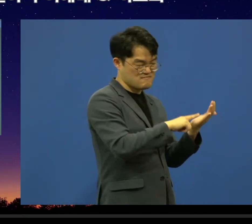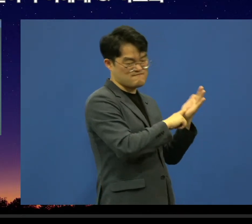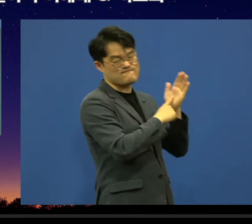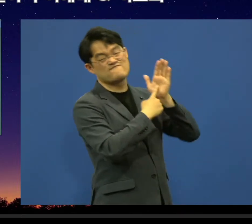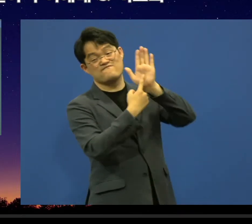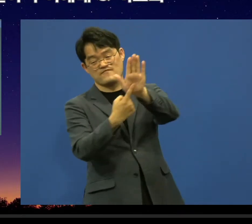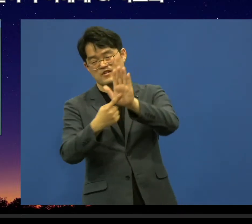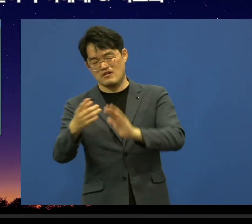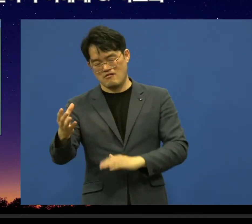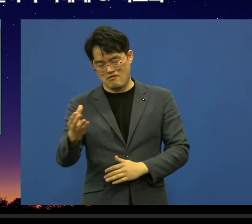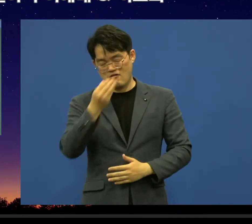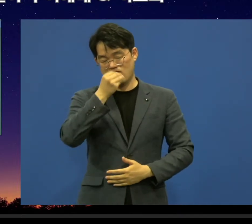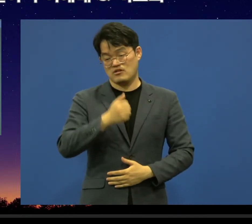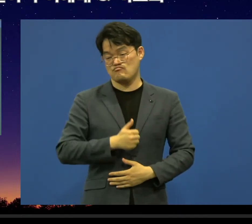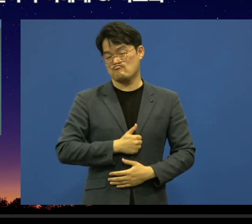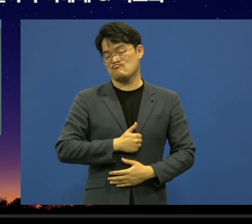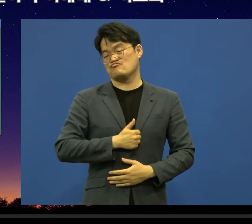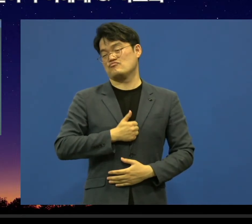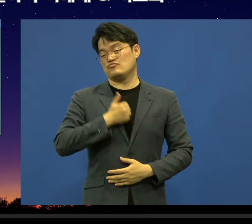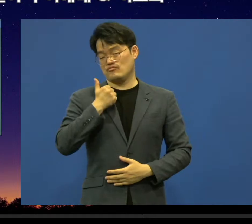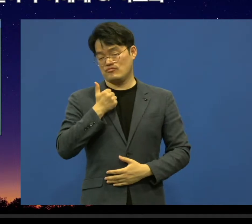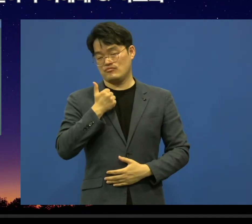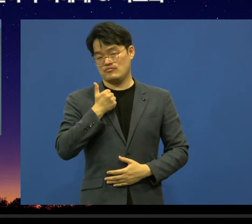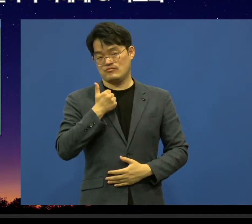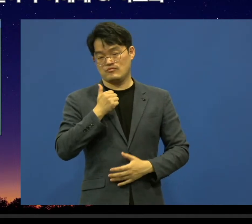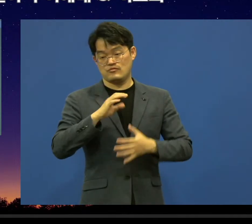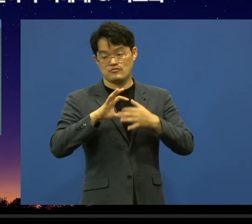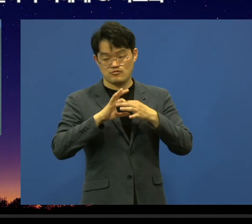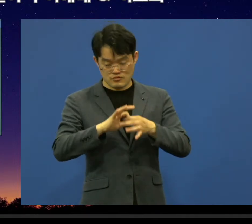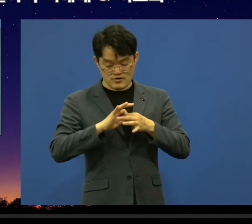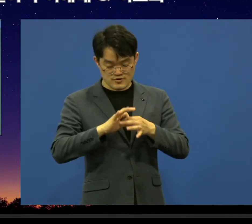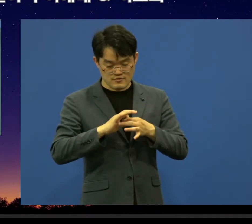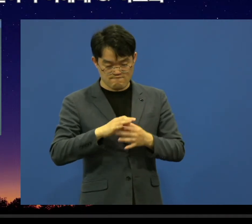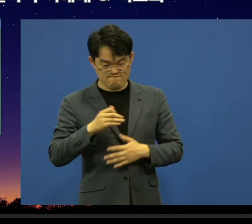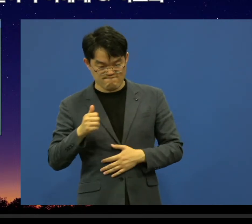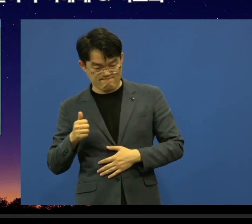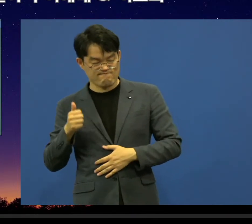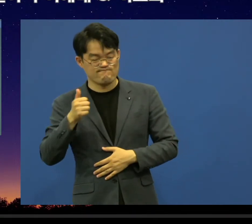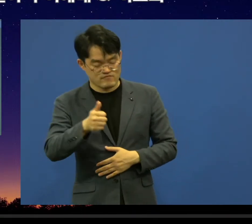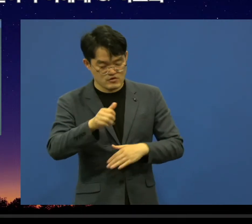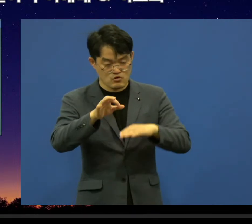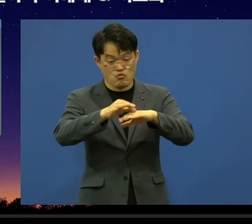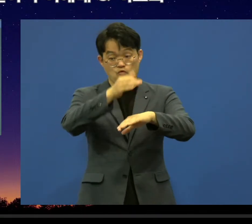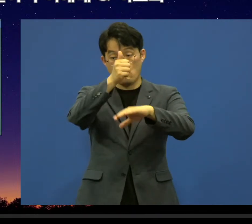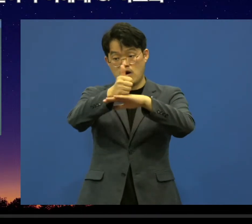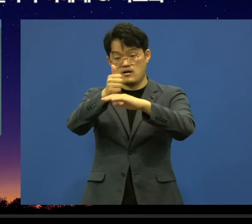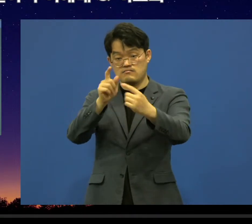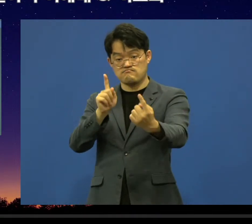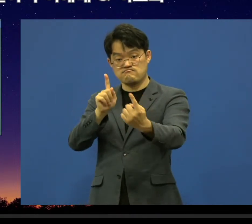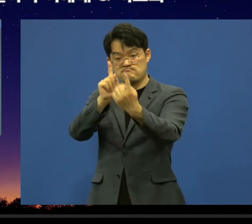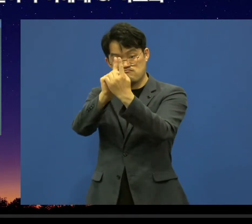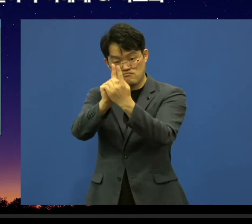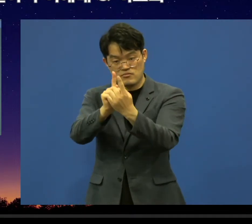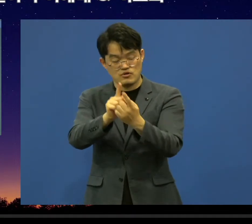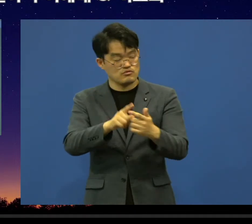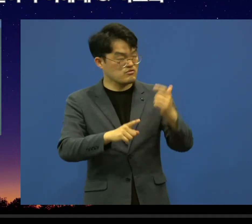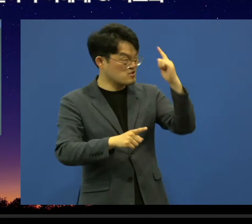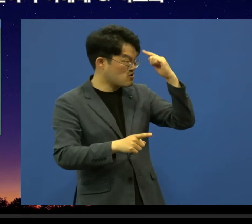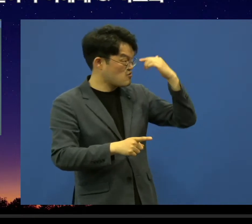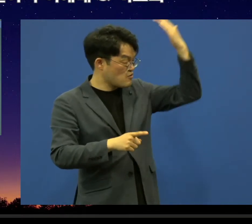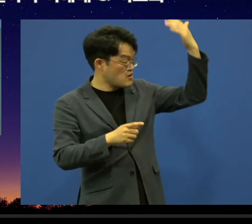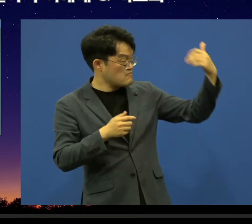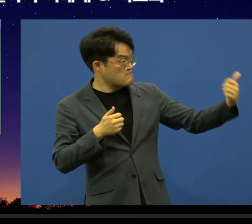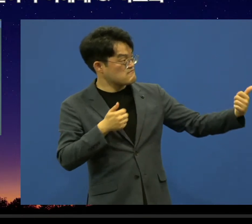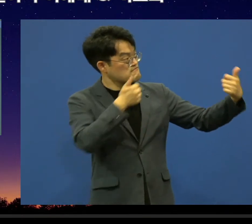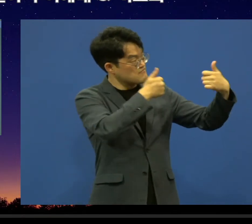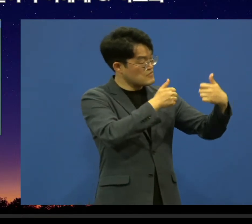분노는 그를 사울 왕과 골리앗 앞에 서게 했어요. 자, 이 일이 매우 커졌습니다.